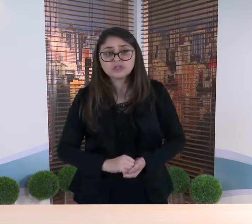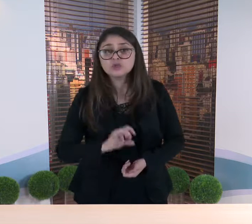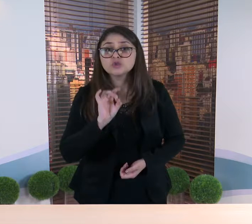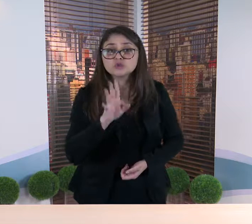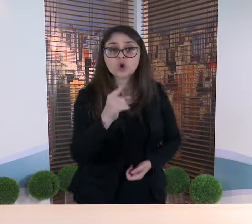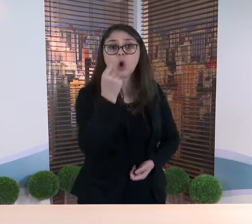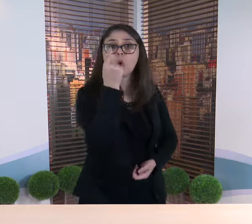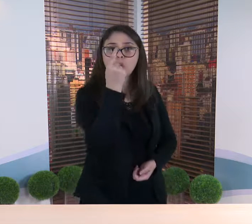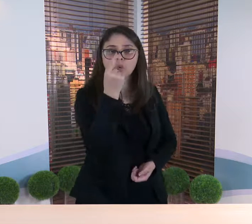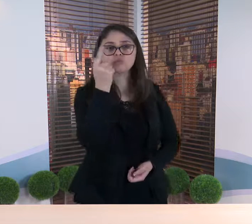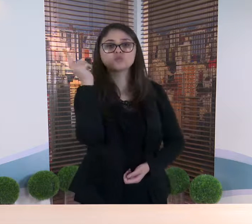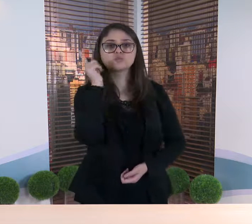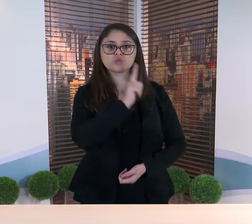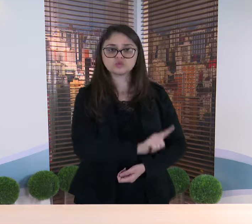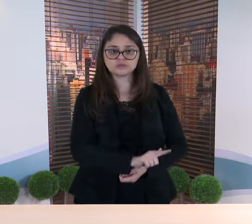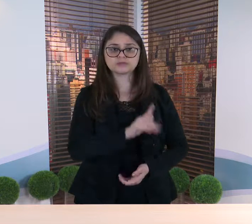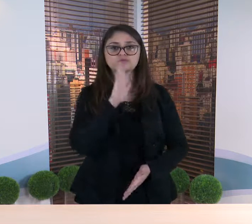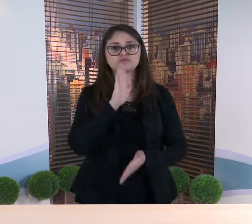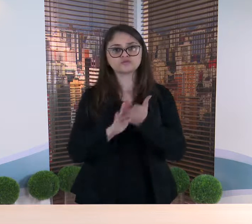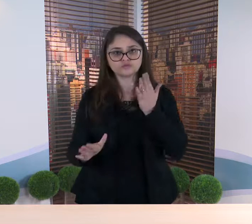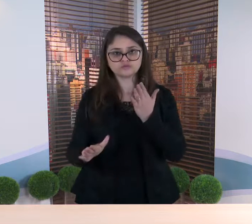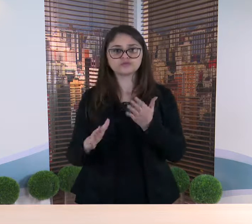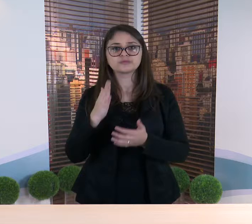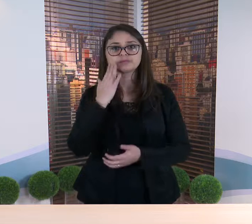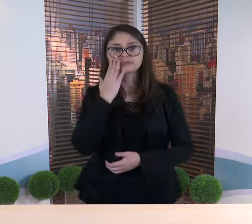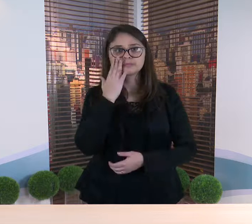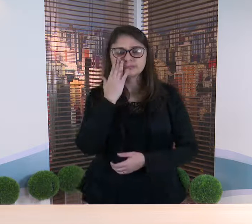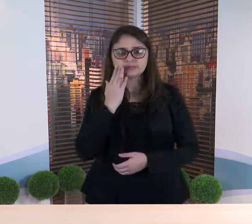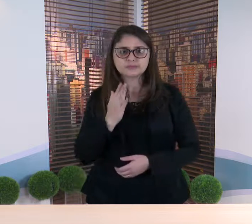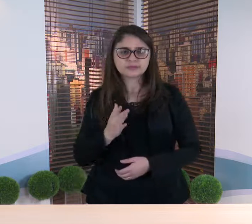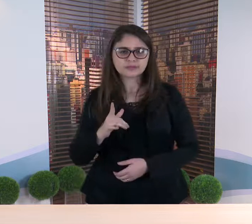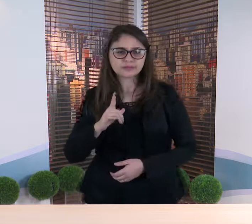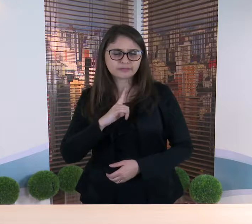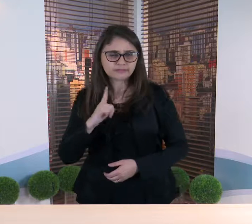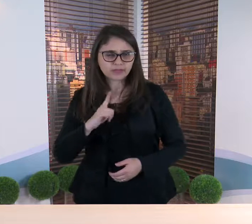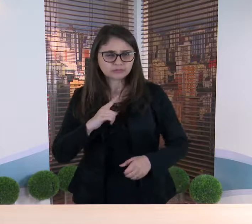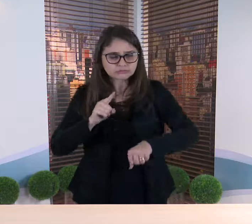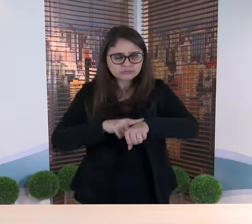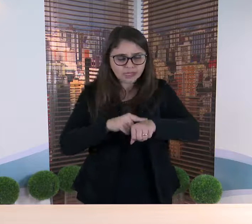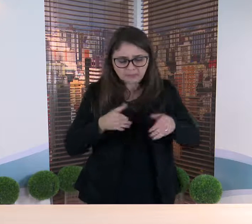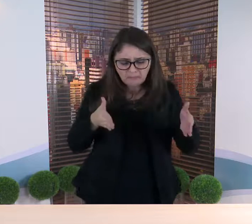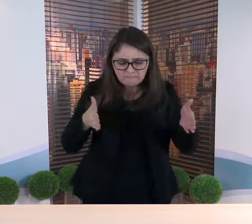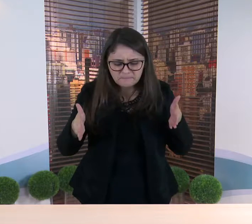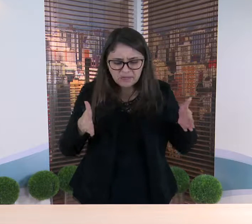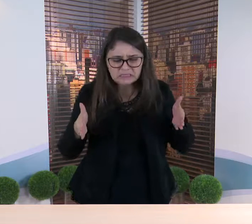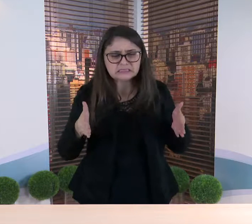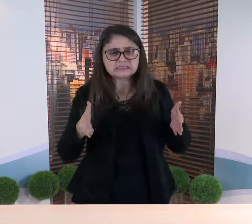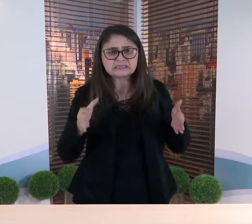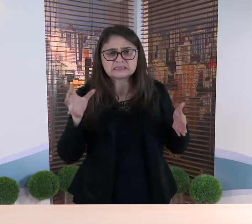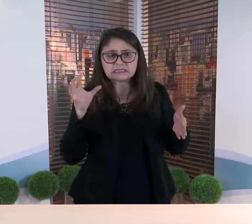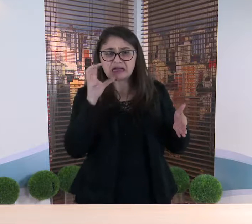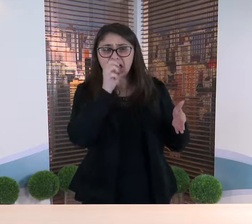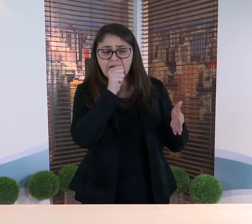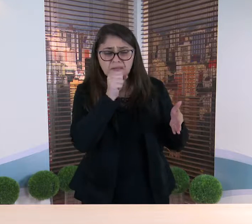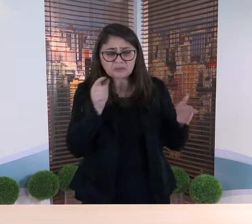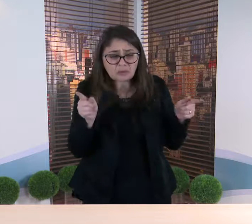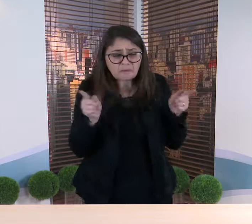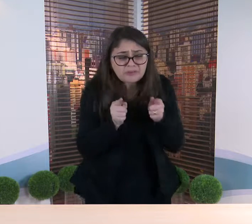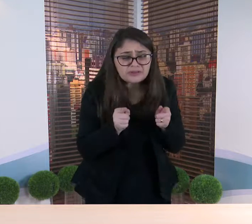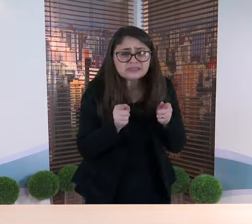Só um escapou. Em um lapso de tempo muito curto, Jó recebe notícias de que toda a